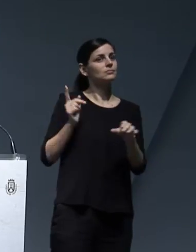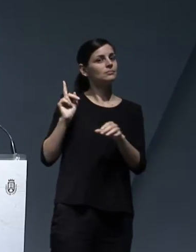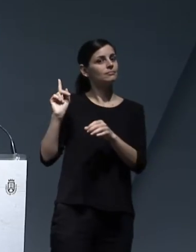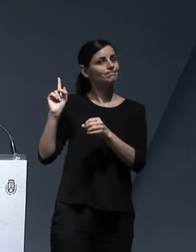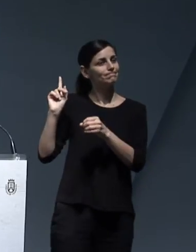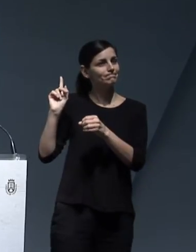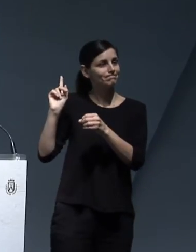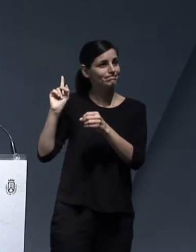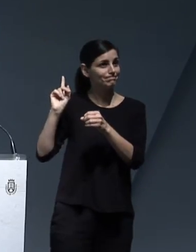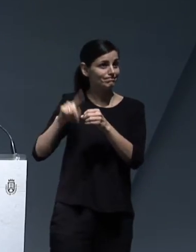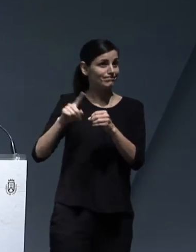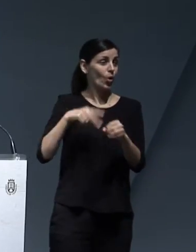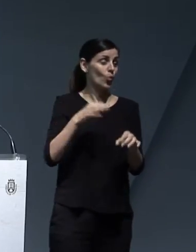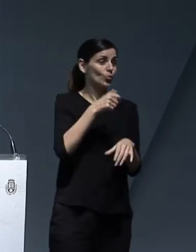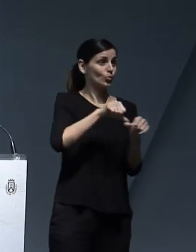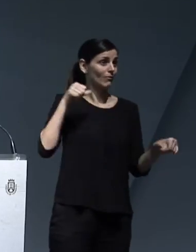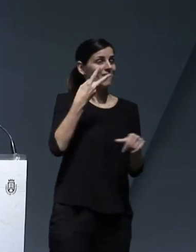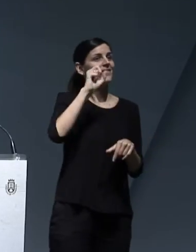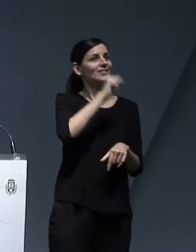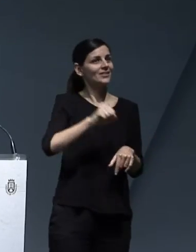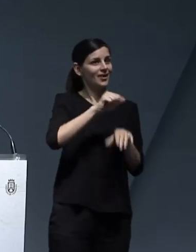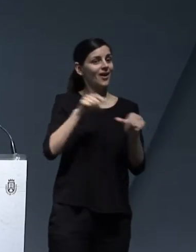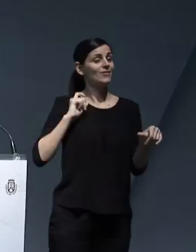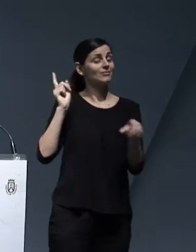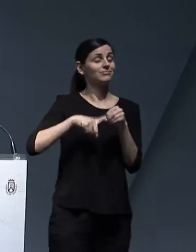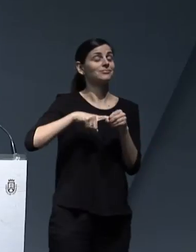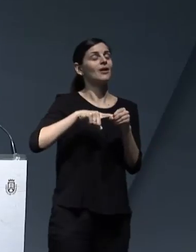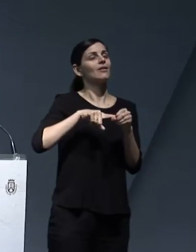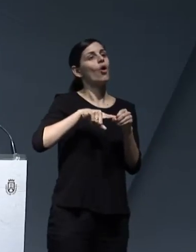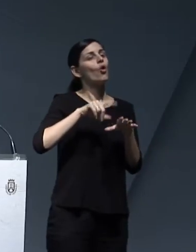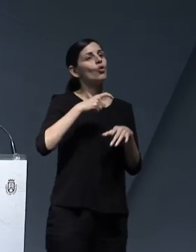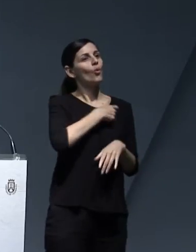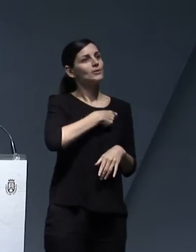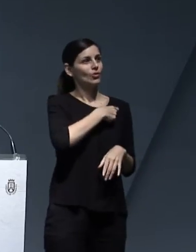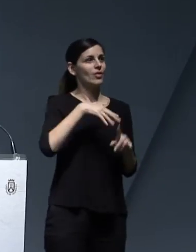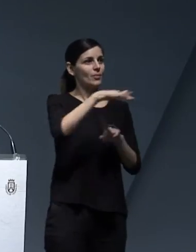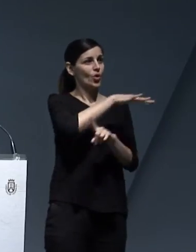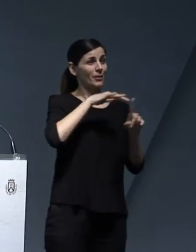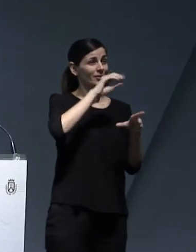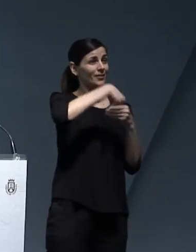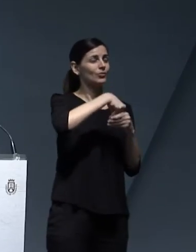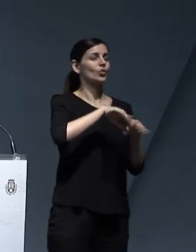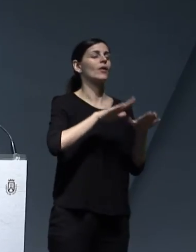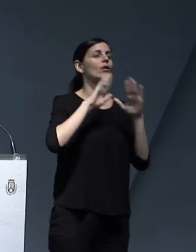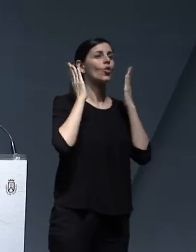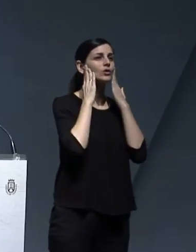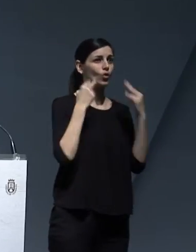de años últimos, de la Comisión de Medio Ambiente del Congreso de los Diputados. ¿Cuál es el